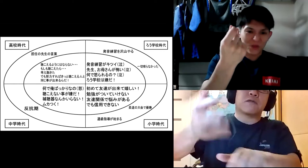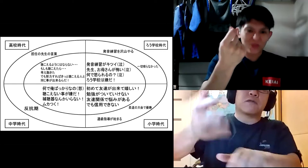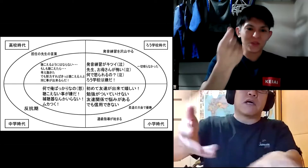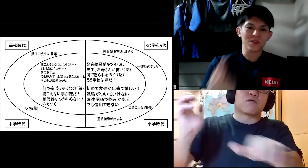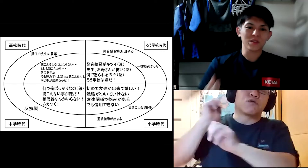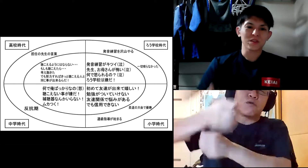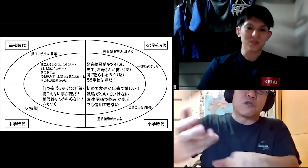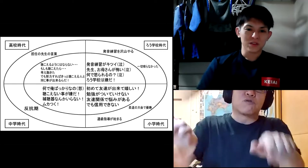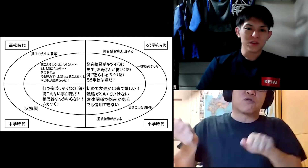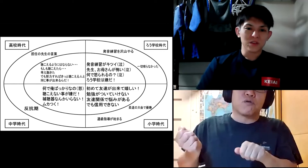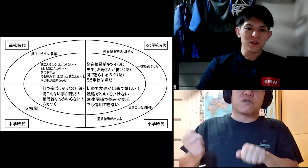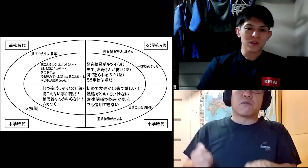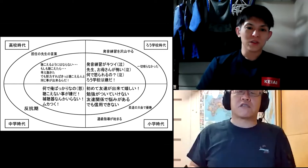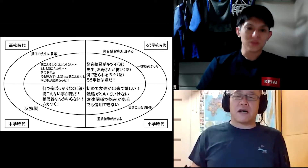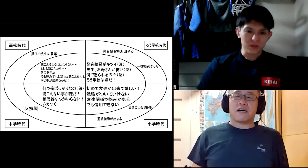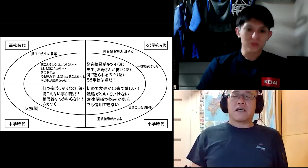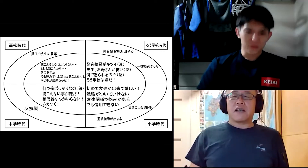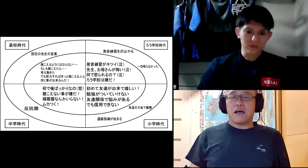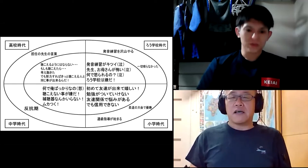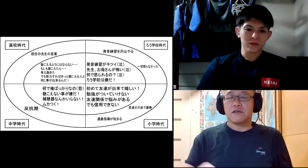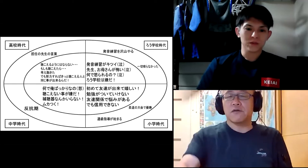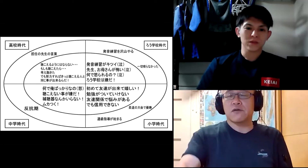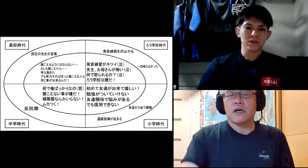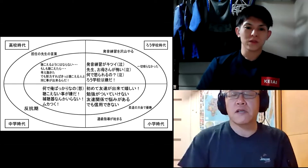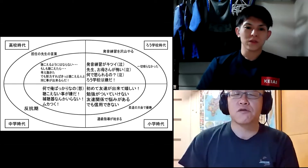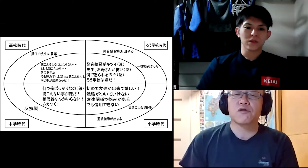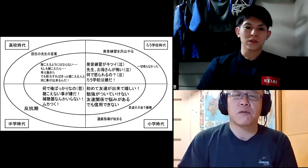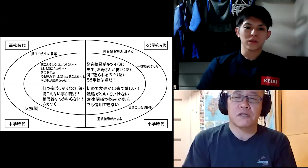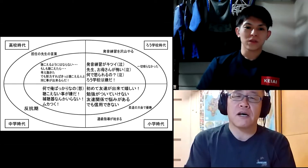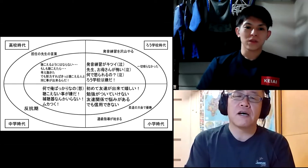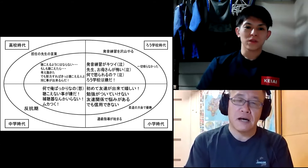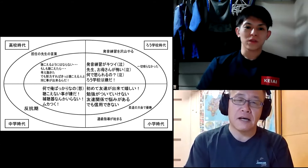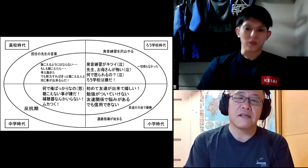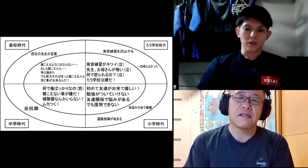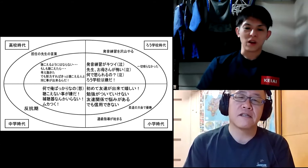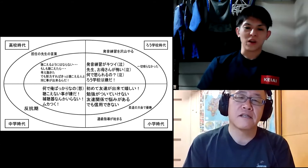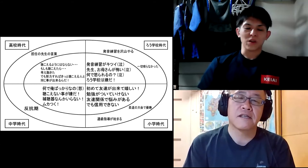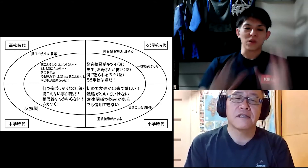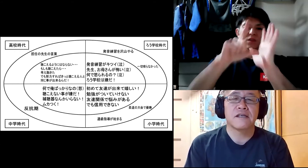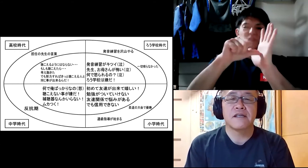初めて、柔道で優勝しました。はい。柔道の大会で優勝しました。はい。